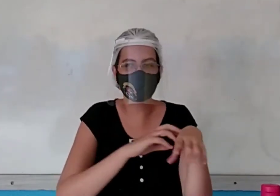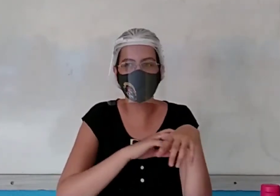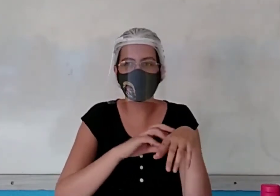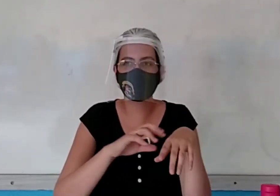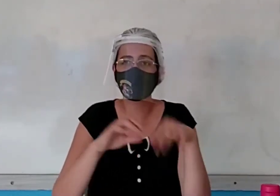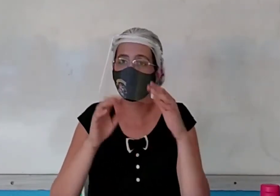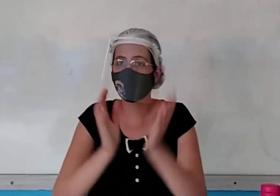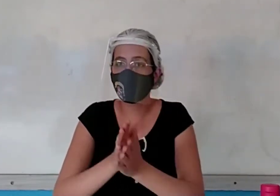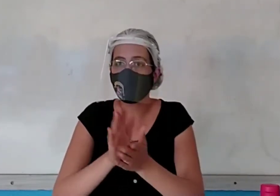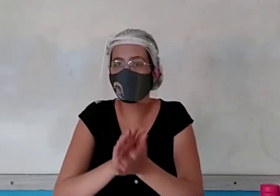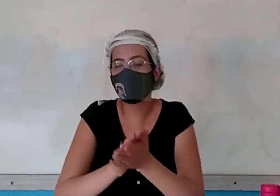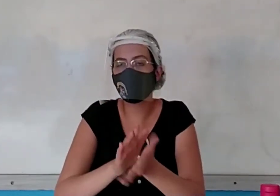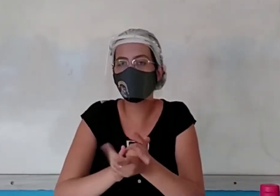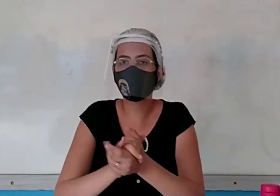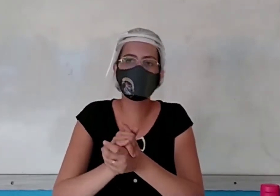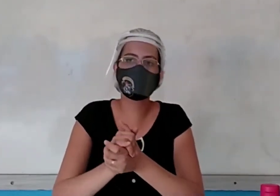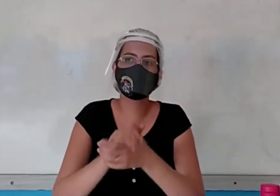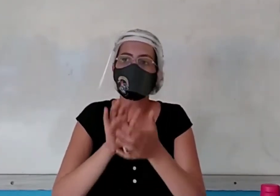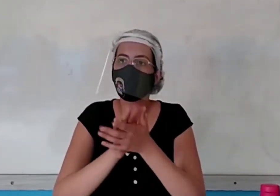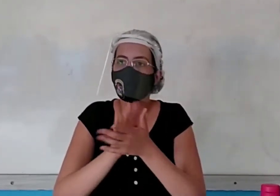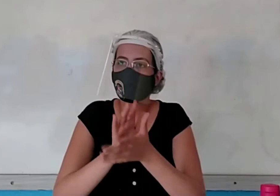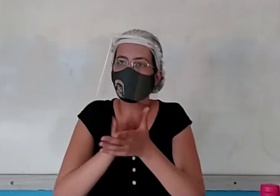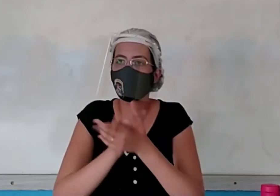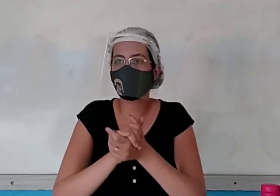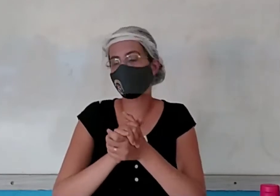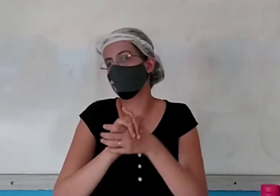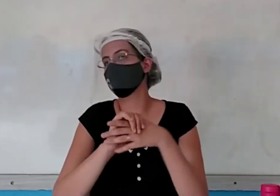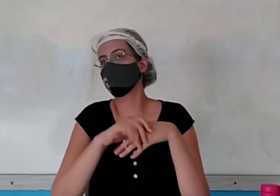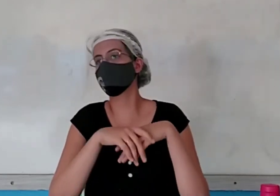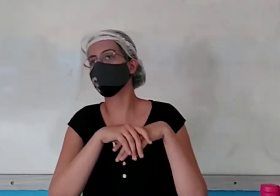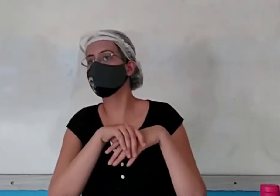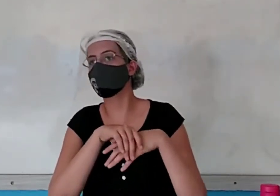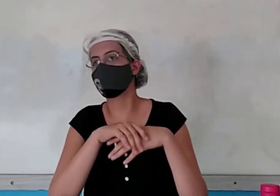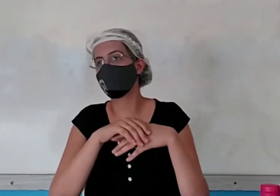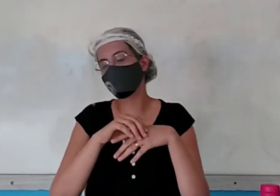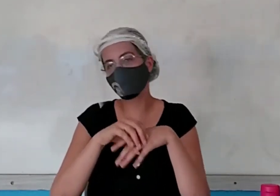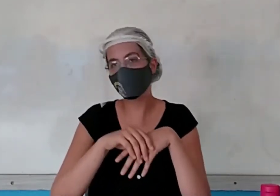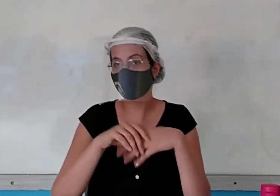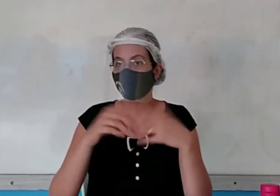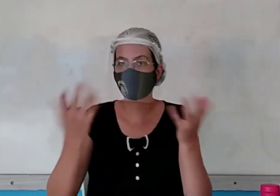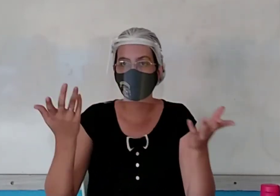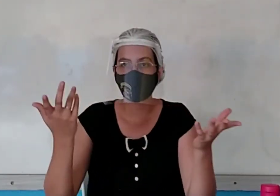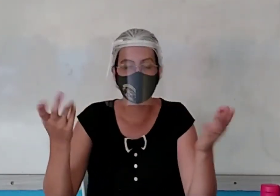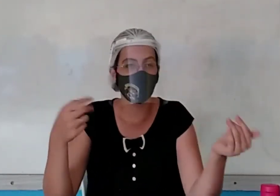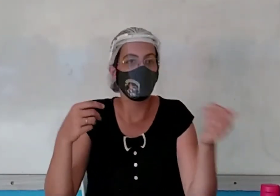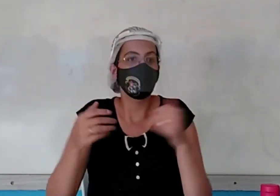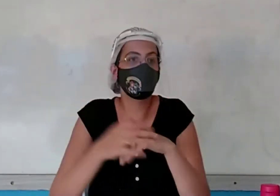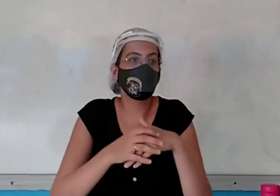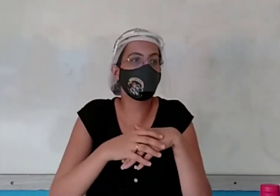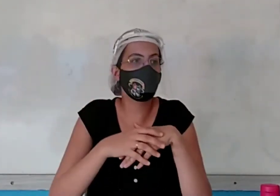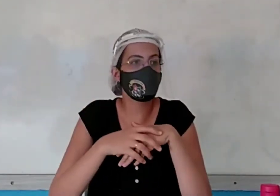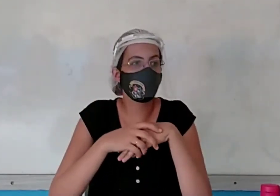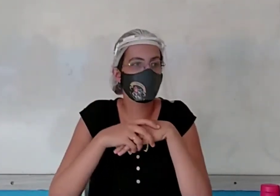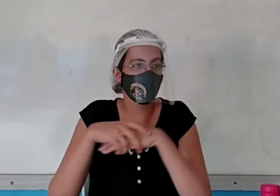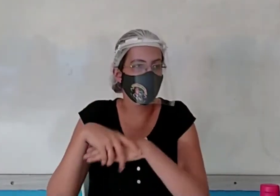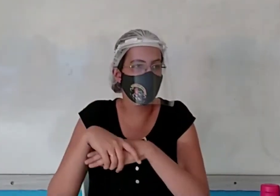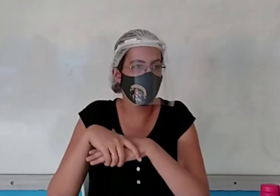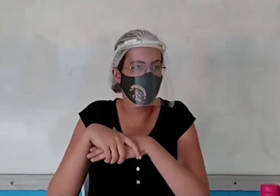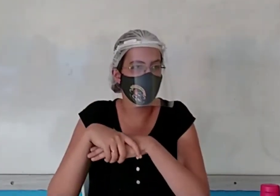atravessando. Não é mais rápido do fulano. Ele não é doido? Ele está me vendo? Ninguém quer a responsabilidade